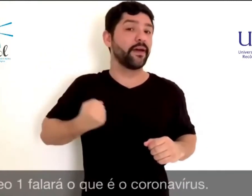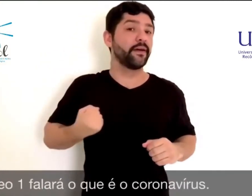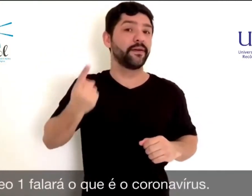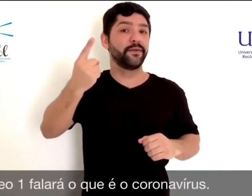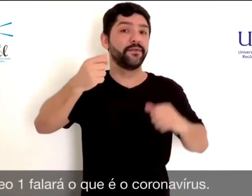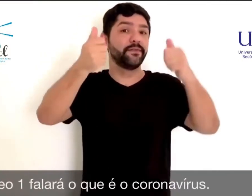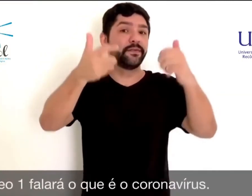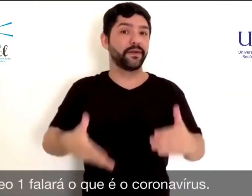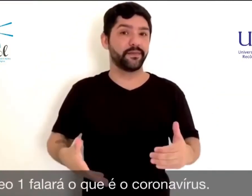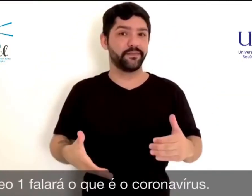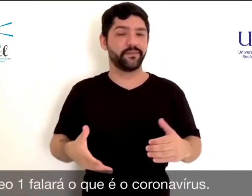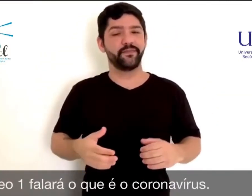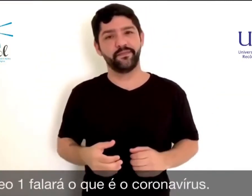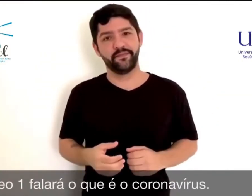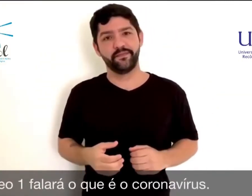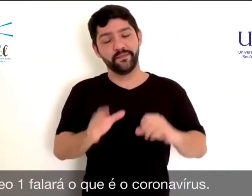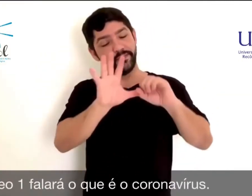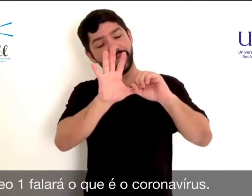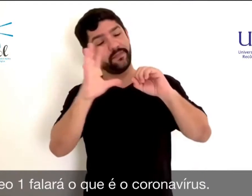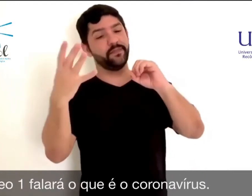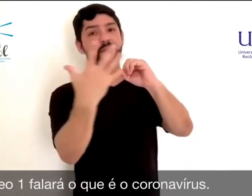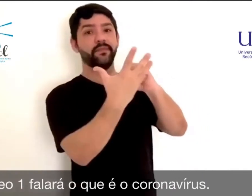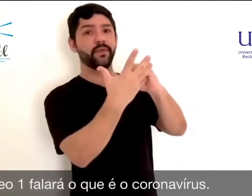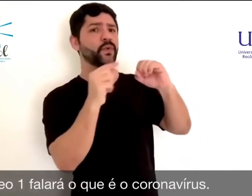O vídeo 1, falará o que é o coronavírus.